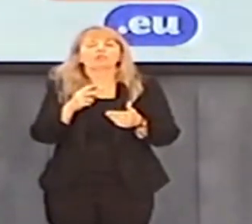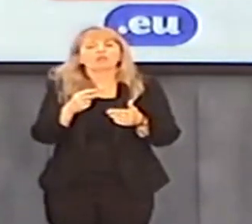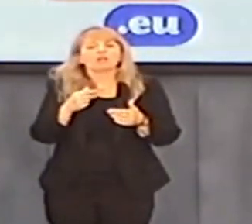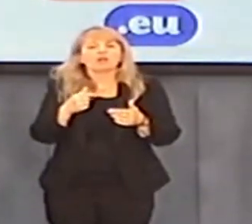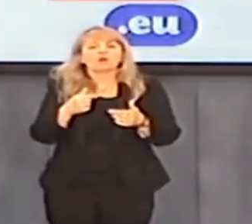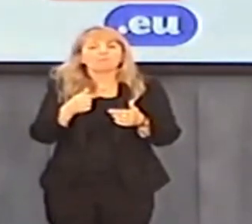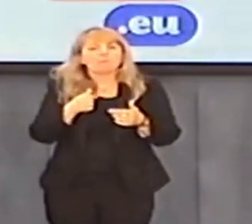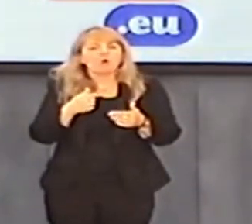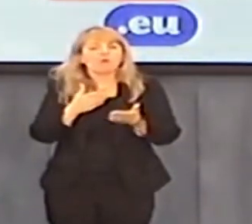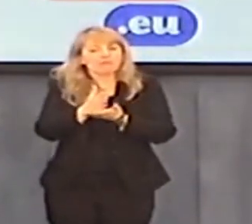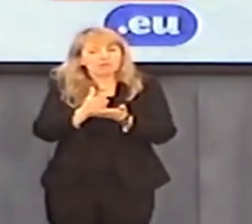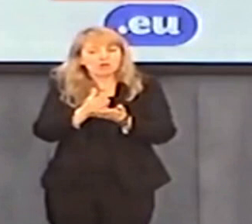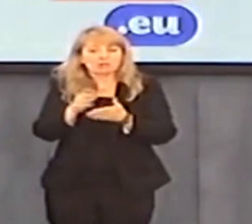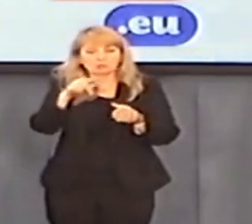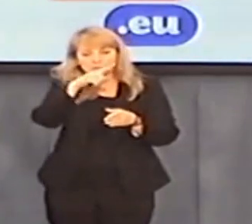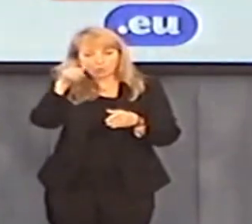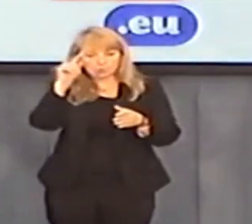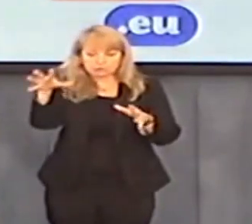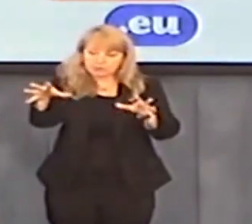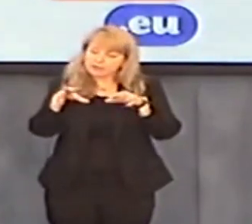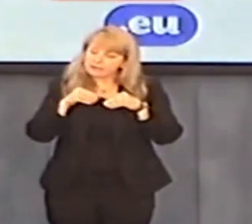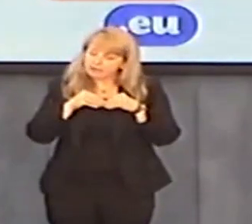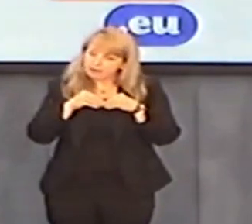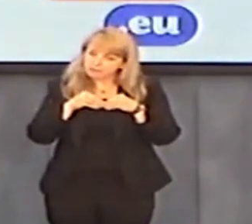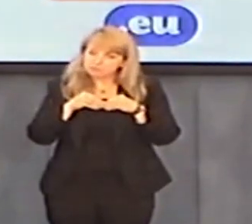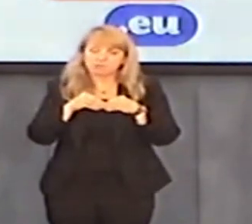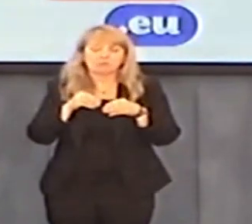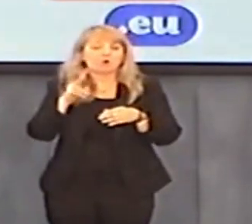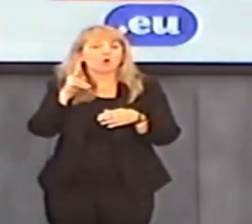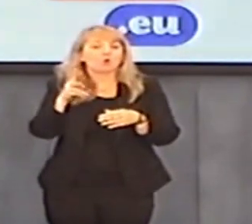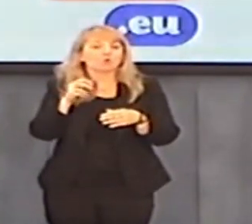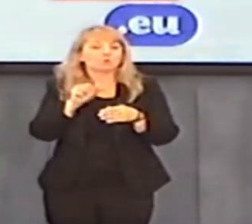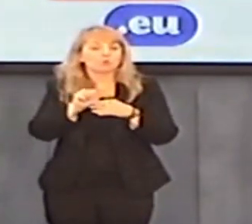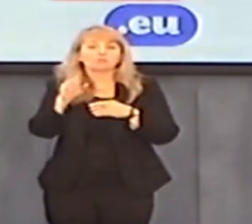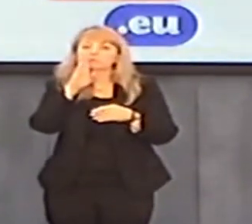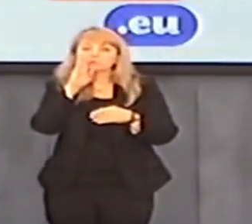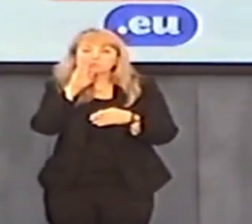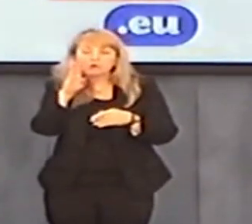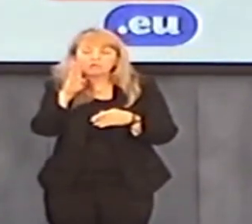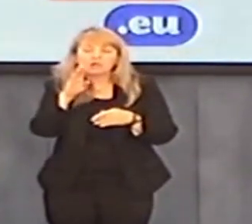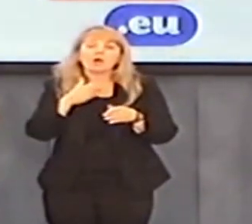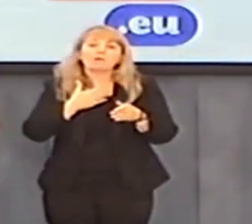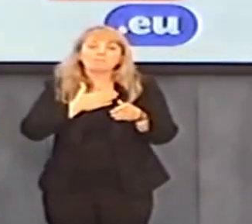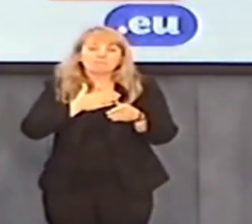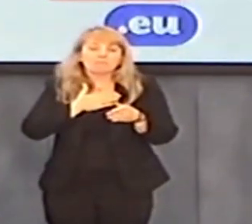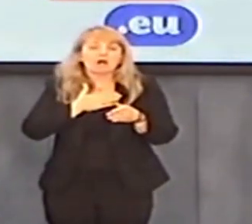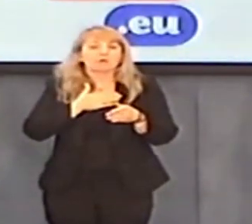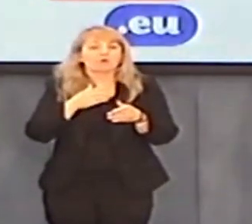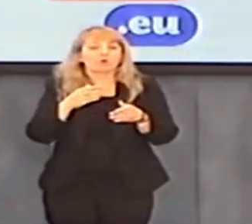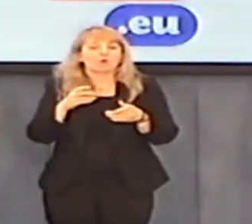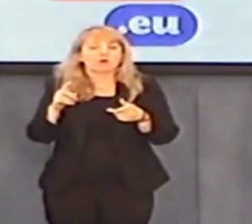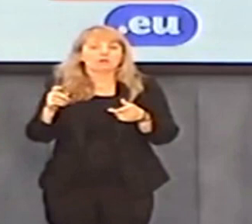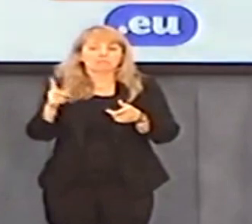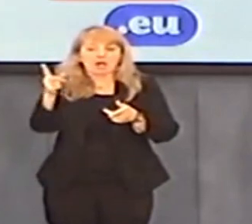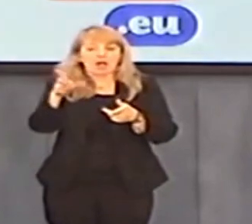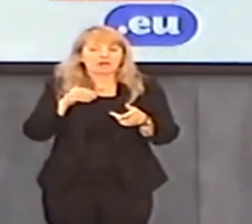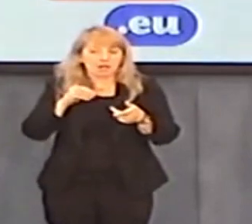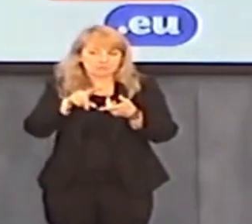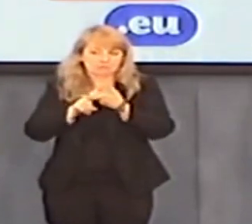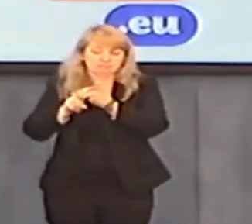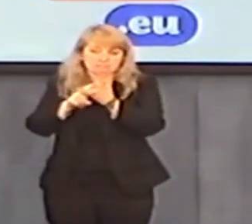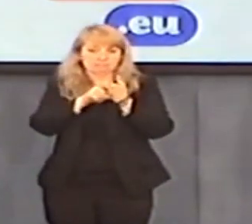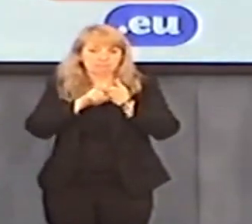ze swoimi wiernymi, a pewnie w szczególności z tymi, którzy się spowiadają, no, mają jakąś więź, mają